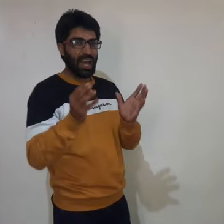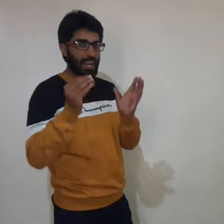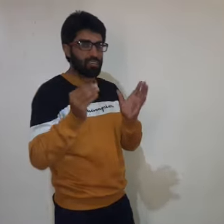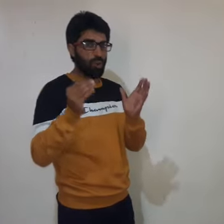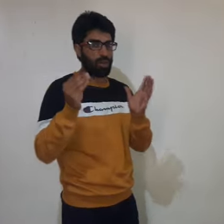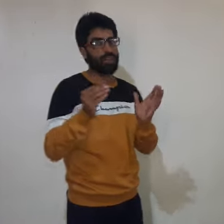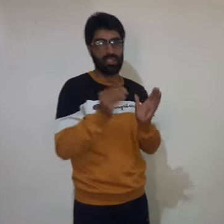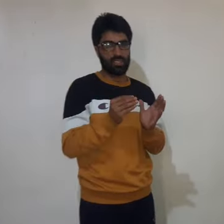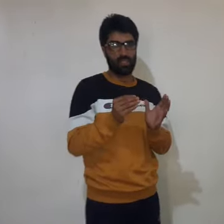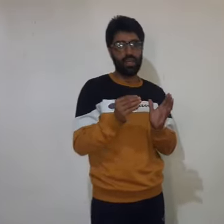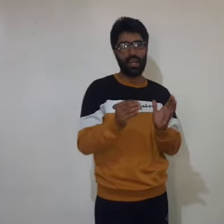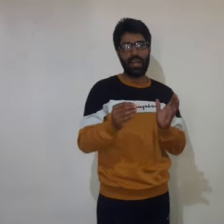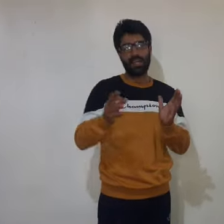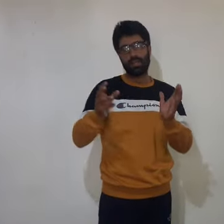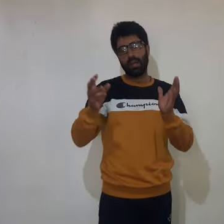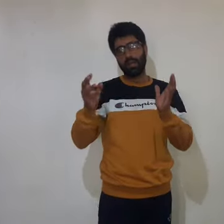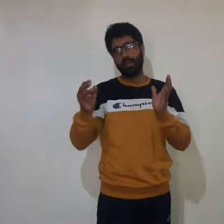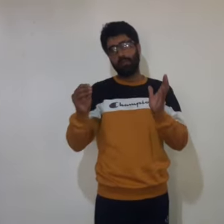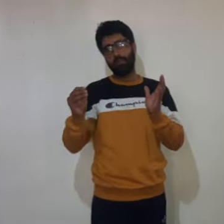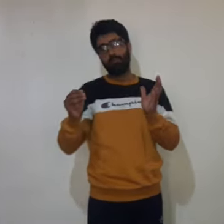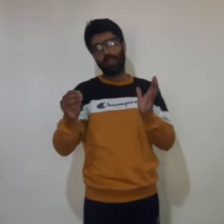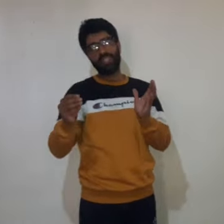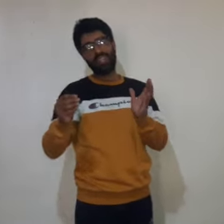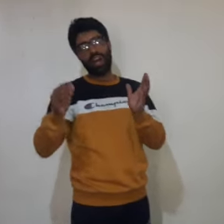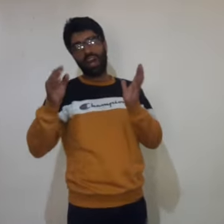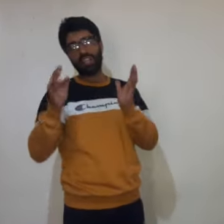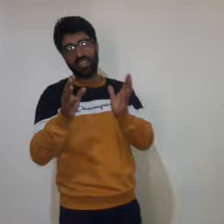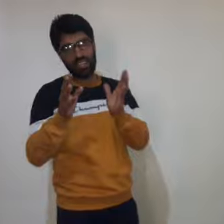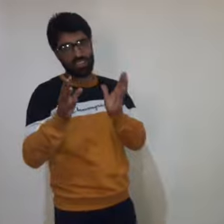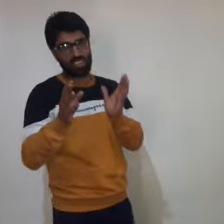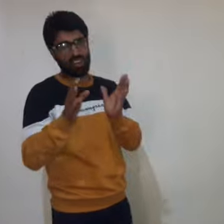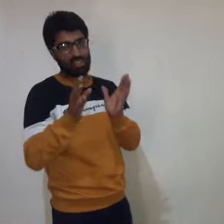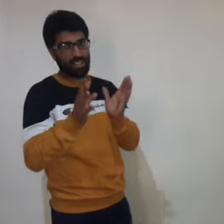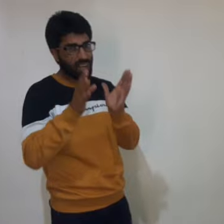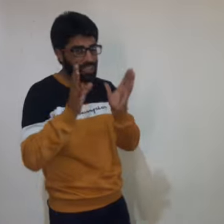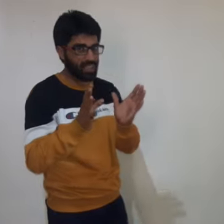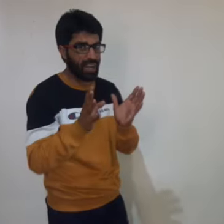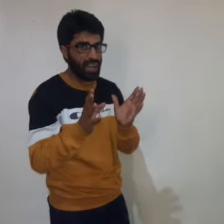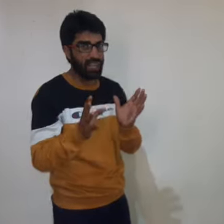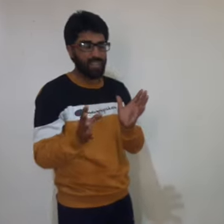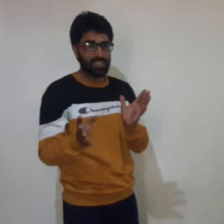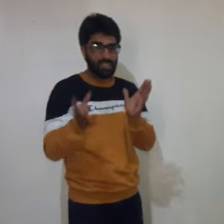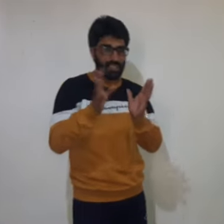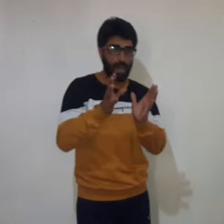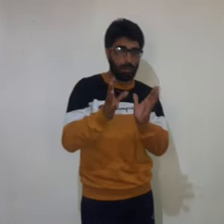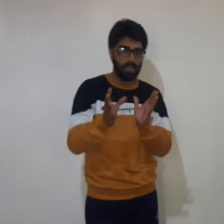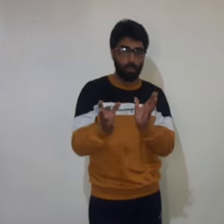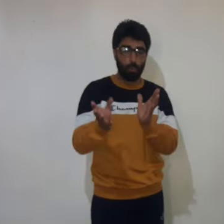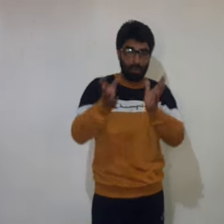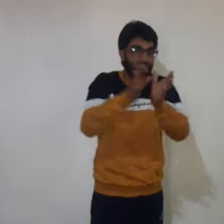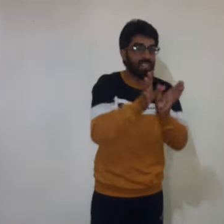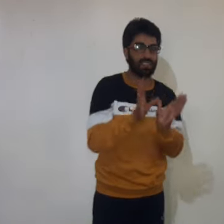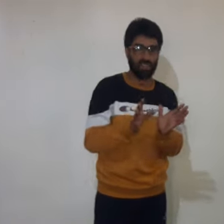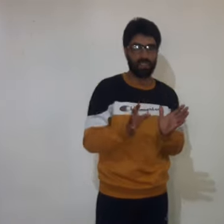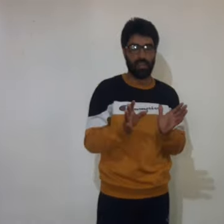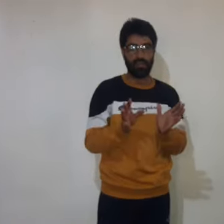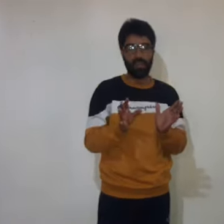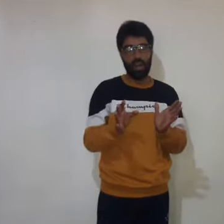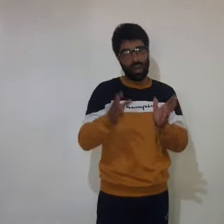हेल्थ ऑर्गेनाइजेशन ने एक मेजर हाइजीनिक स्टैंडर्ड दिया है जिससे हम इसको प्रिवेंट कर सकते हैं।